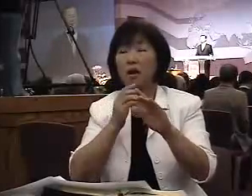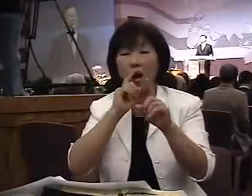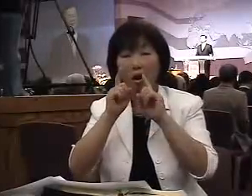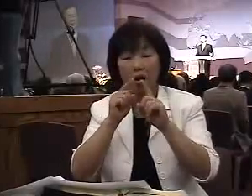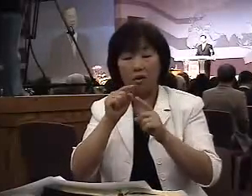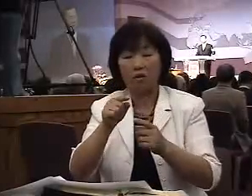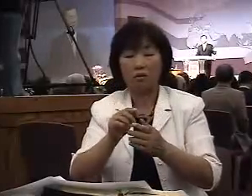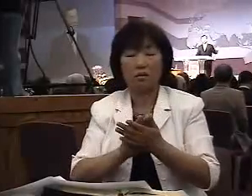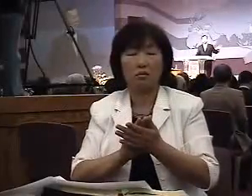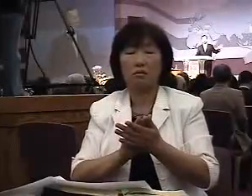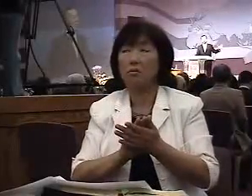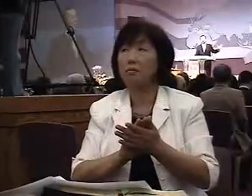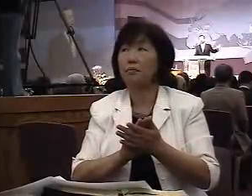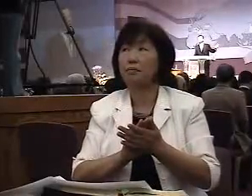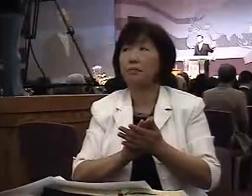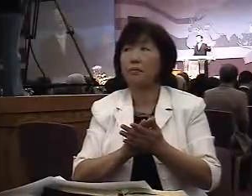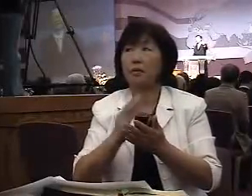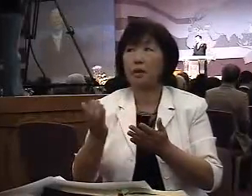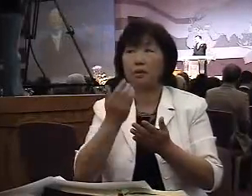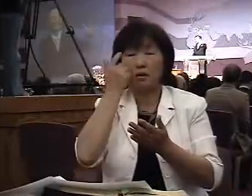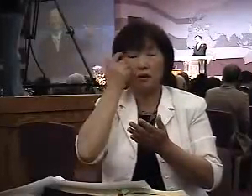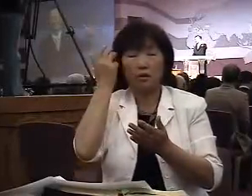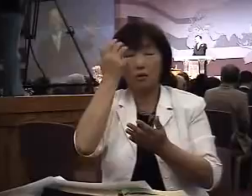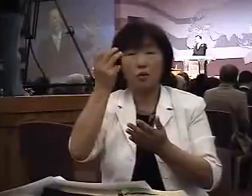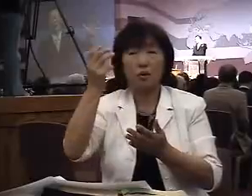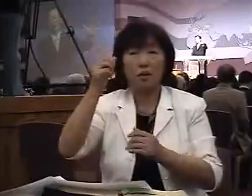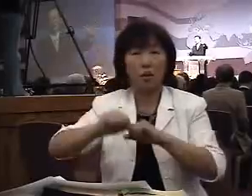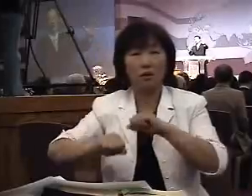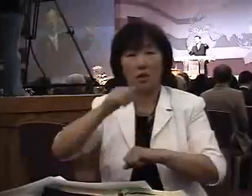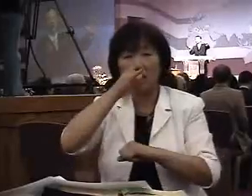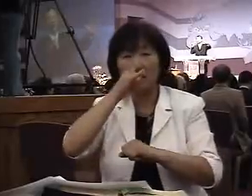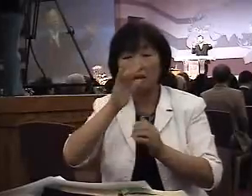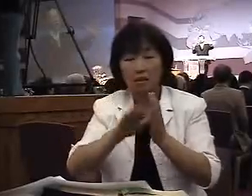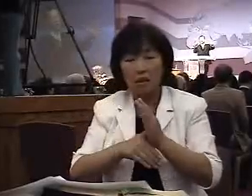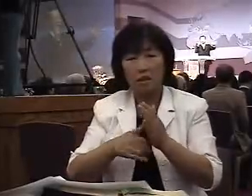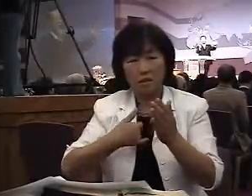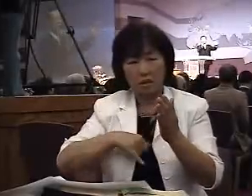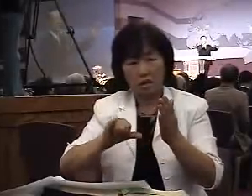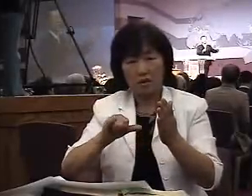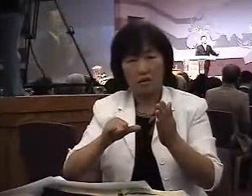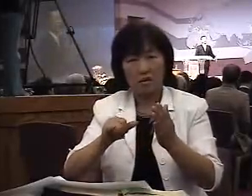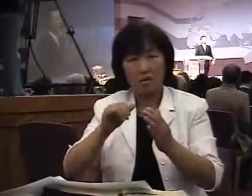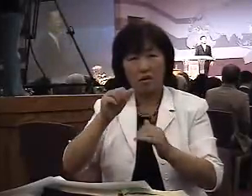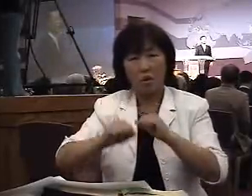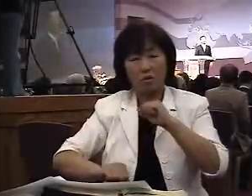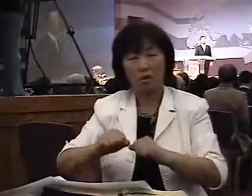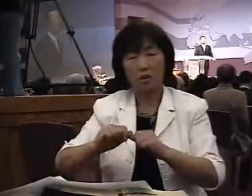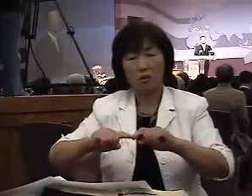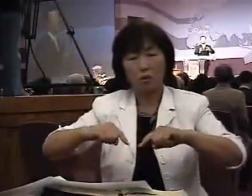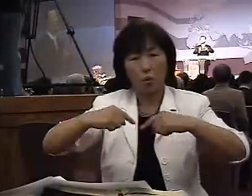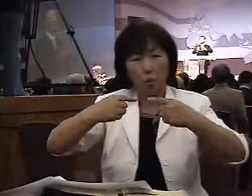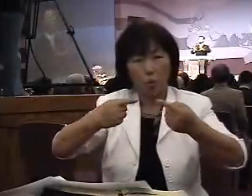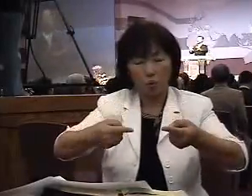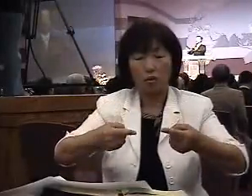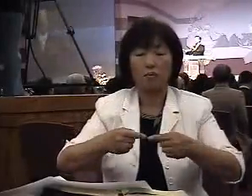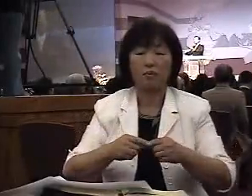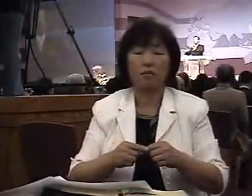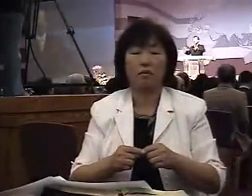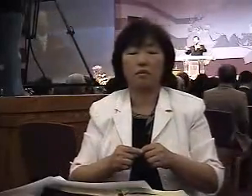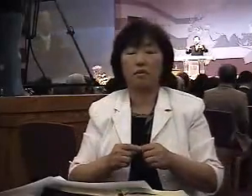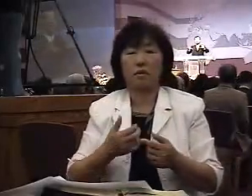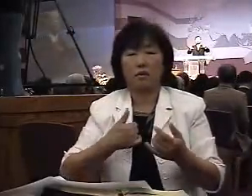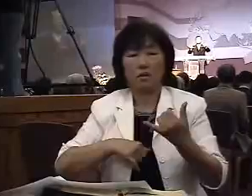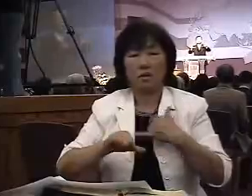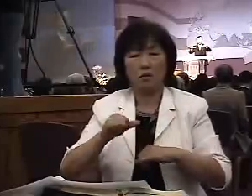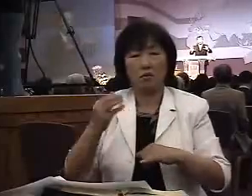것이다. 거기 보면은 성령의 역사가 있을 때 우리 자녀들도 그 역사에 동참한다는 것입니다. 자녀를